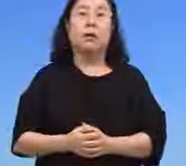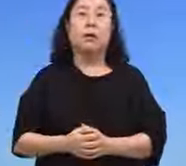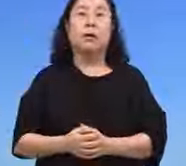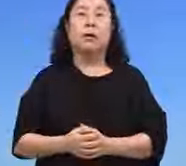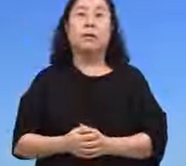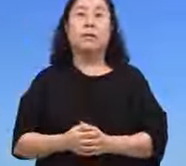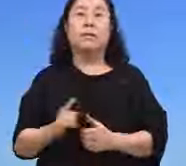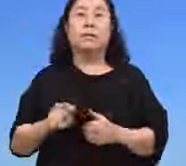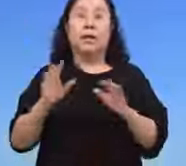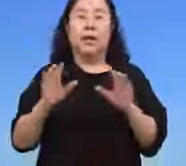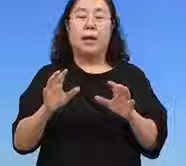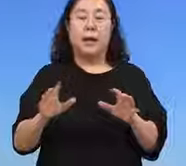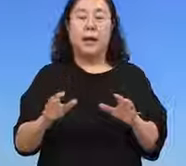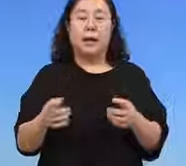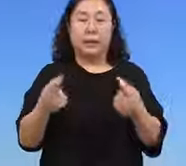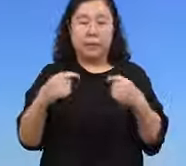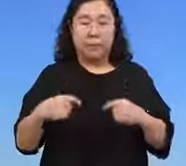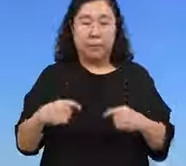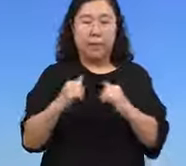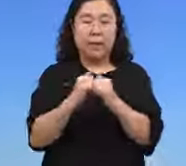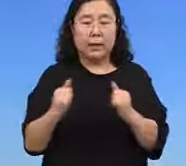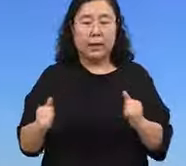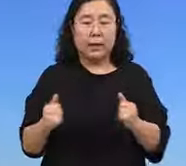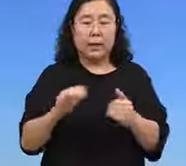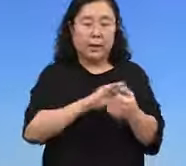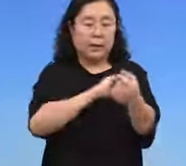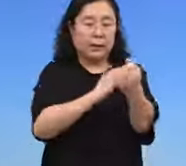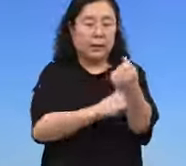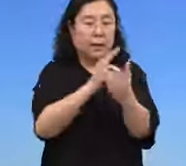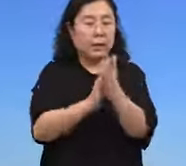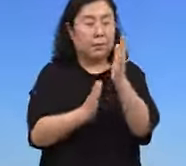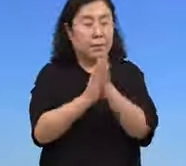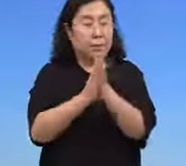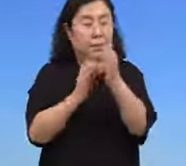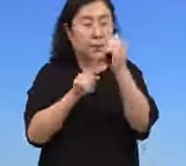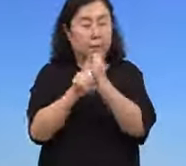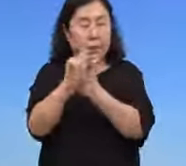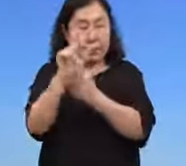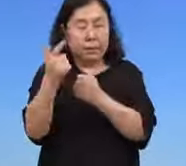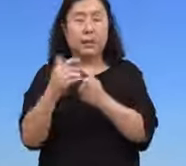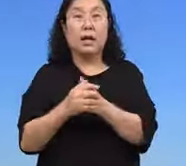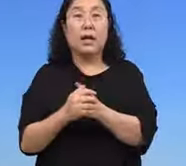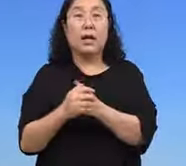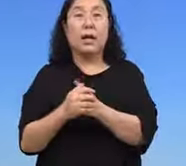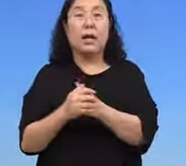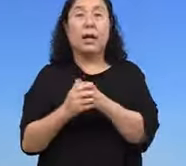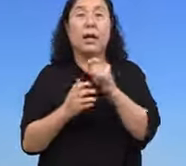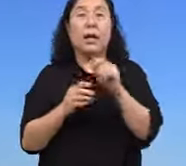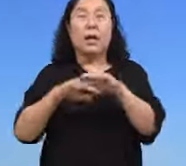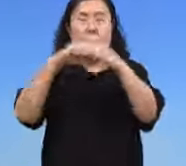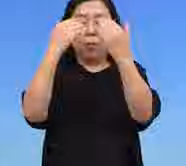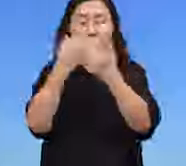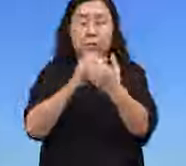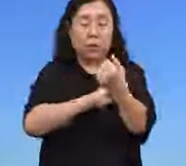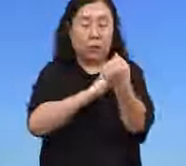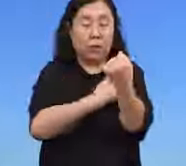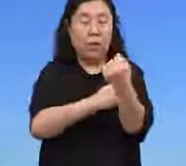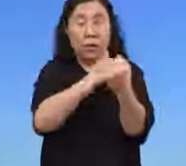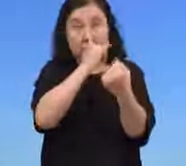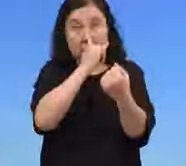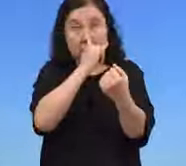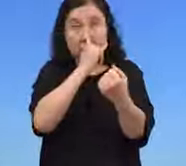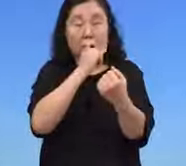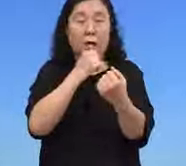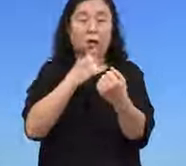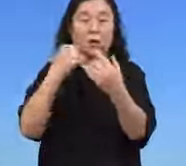그건 이번에 참여한 후보들이 다 자격 없는 분들이라는 뜻이 아니고요, 제가 보기에 하나같이 자격을 갖춘